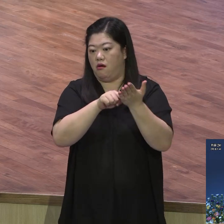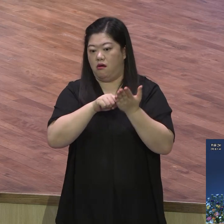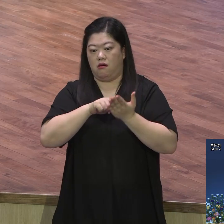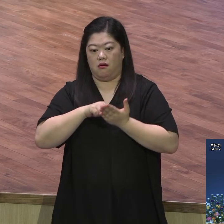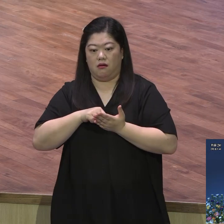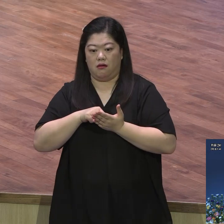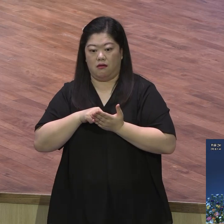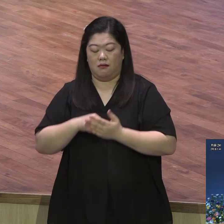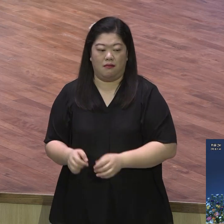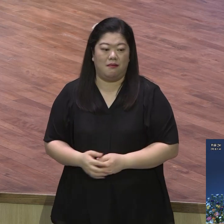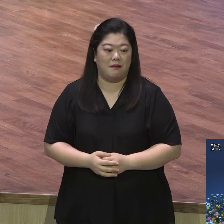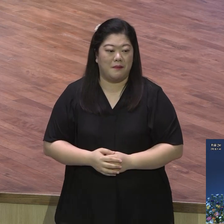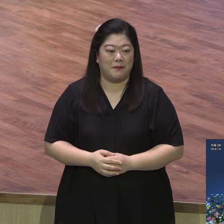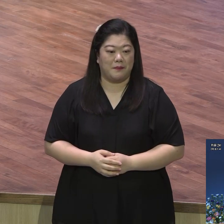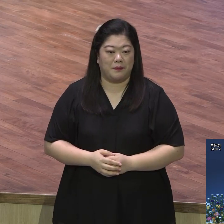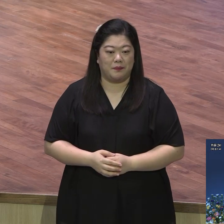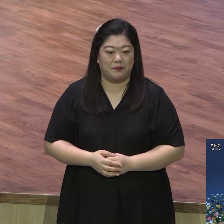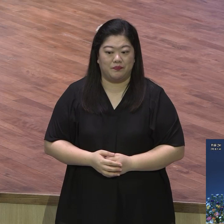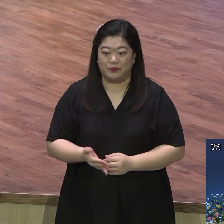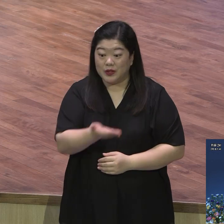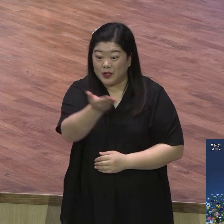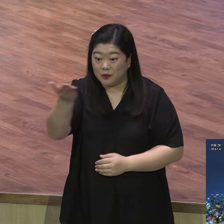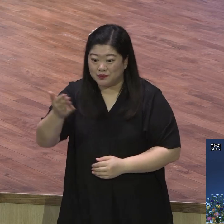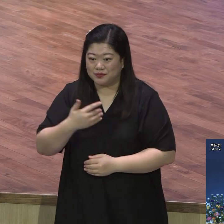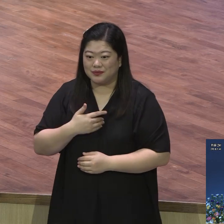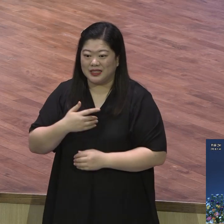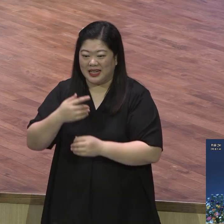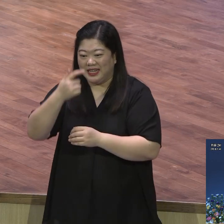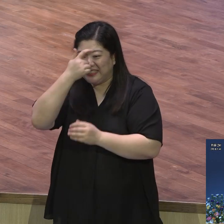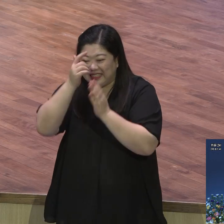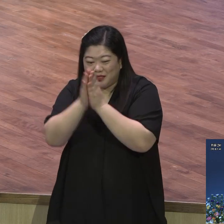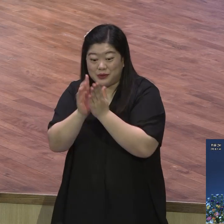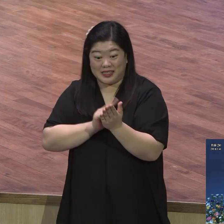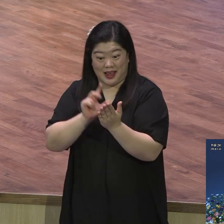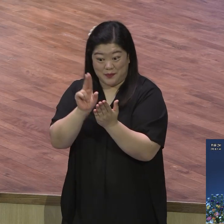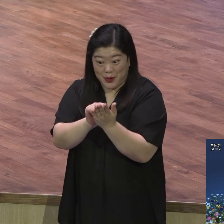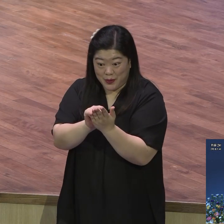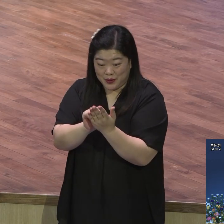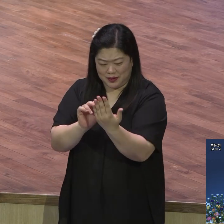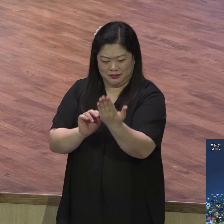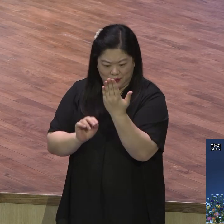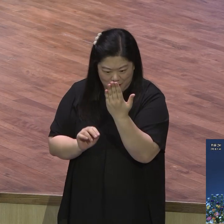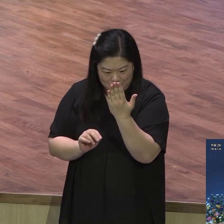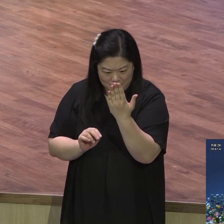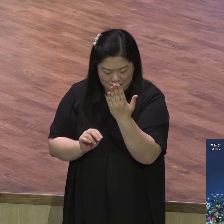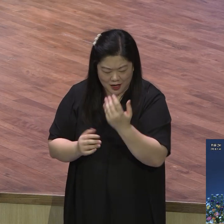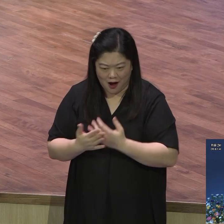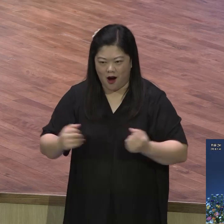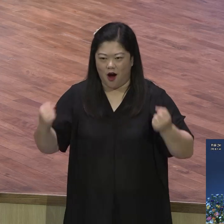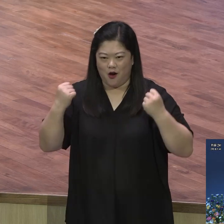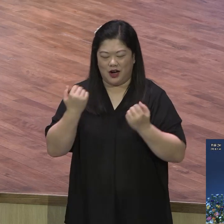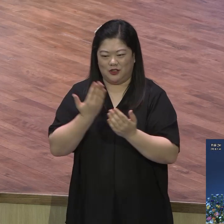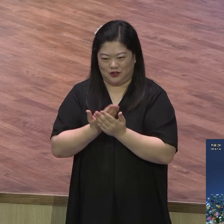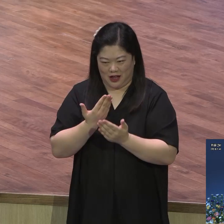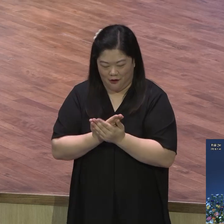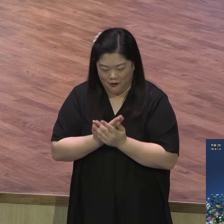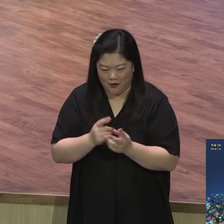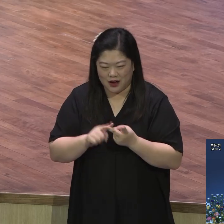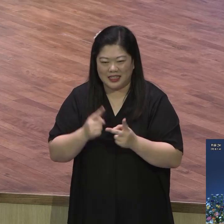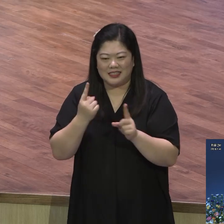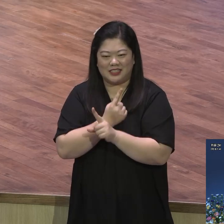우리 성도인들의 기도 제목도 보면 건강과 치유, 건강과 치유에 대한 내용이 항상